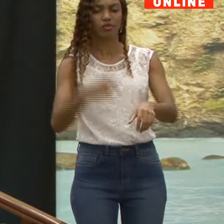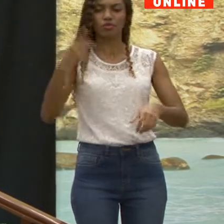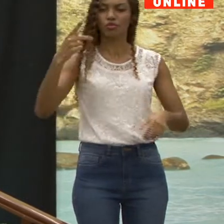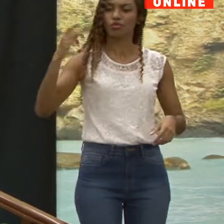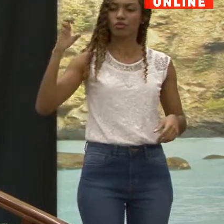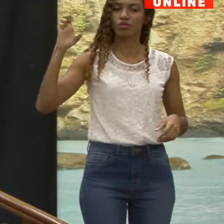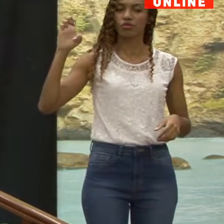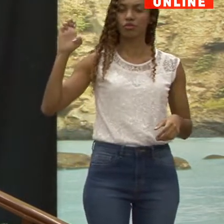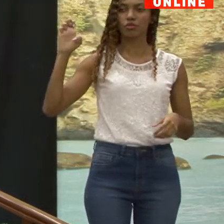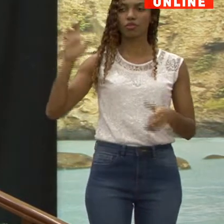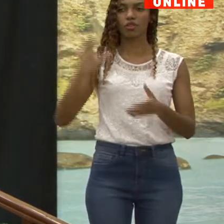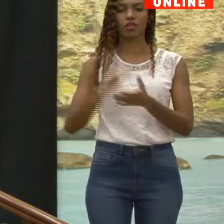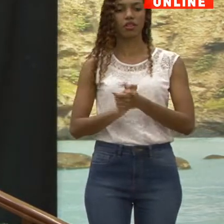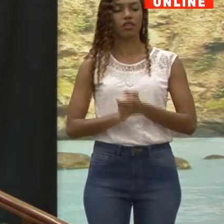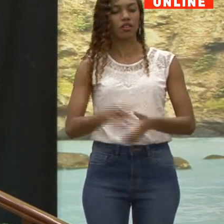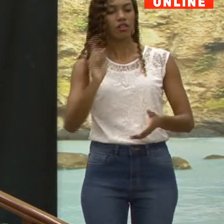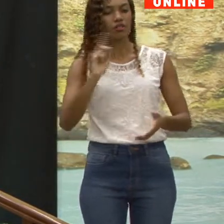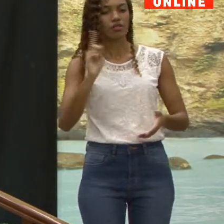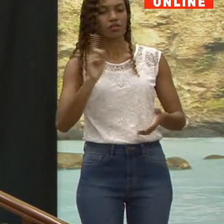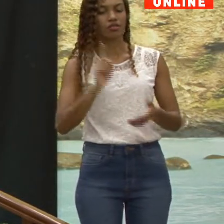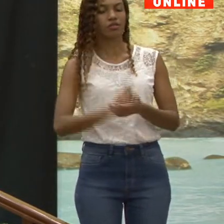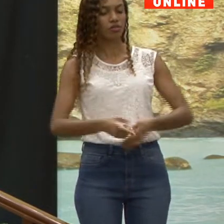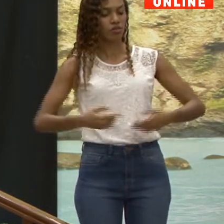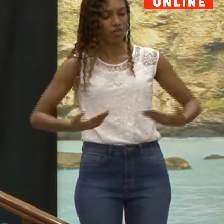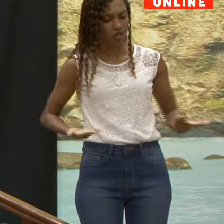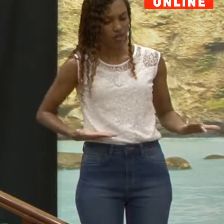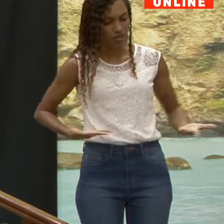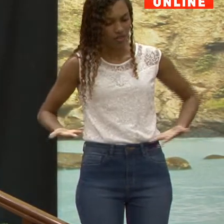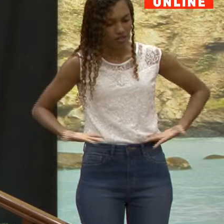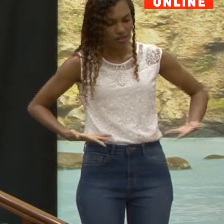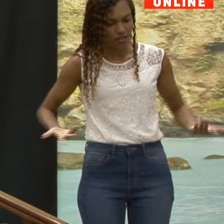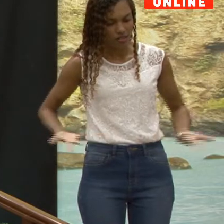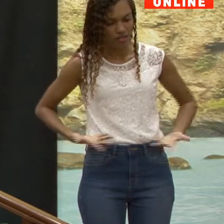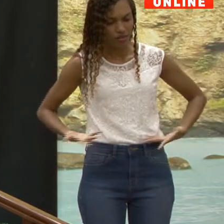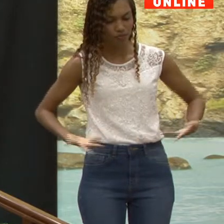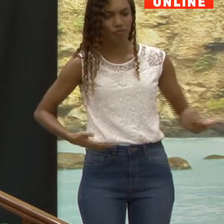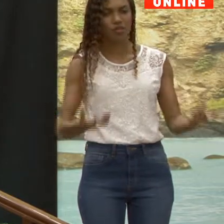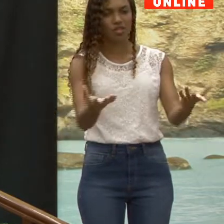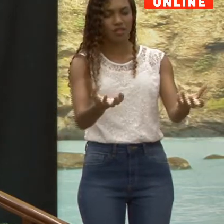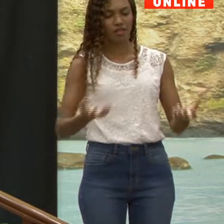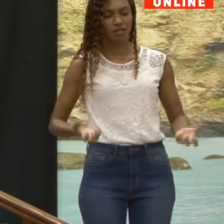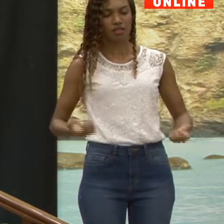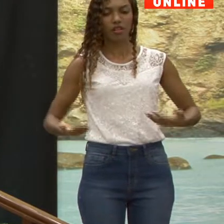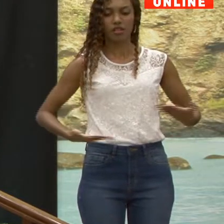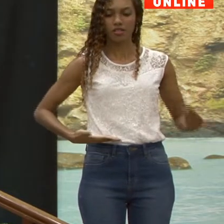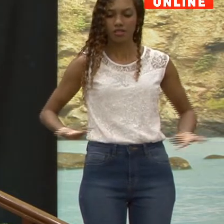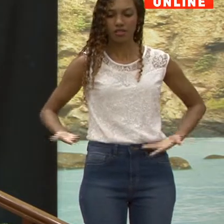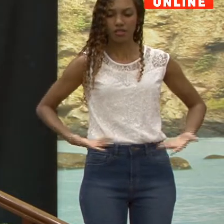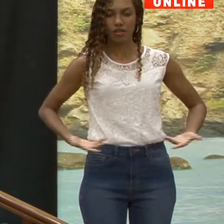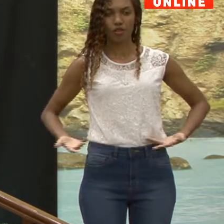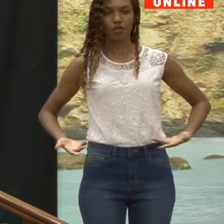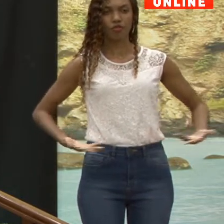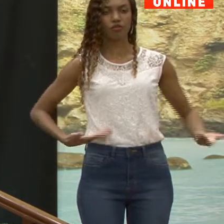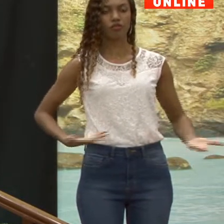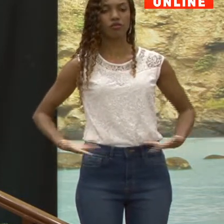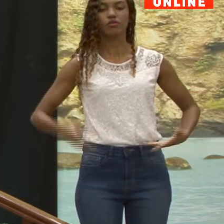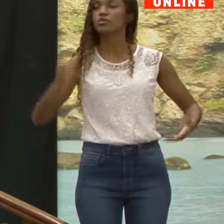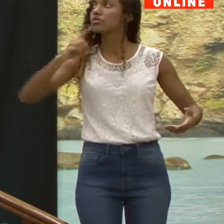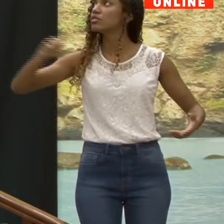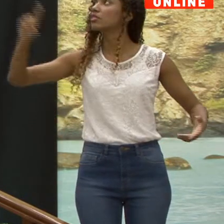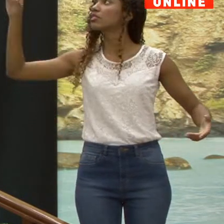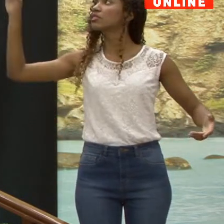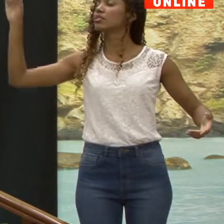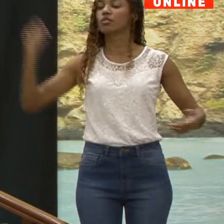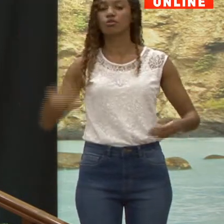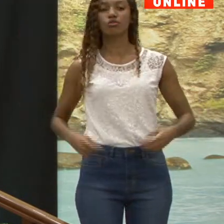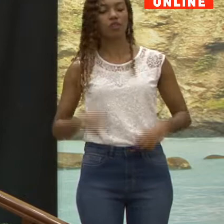comum, nos quer como servos, servos de Deus. Entregue-se como servo de Deus e tenha uma